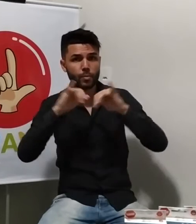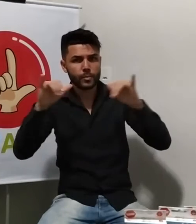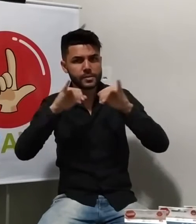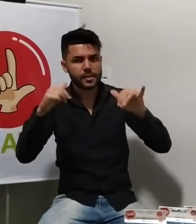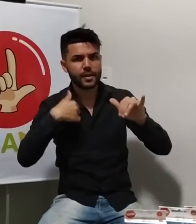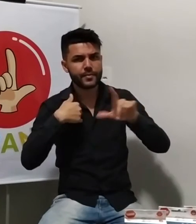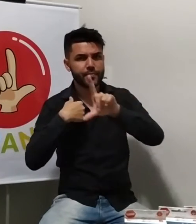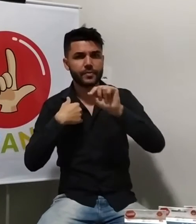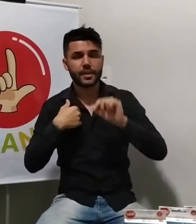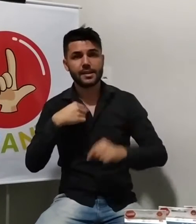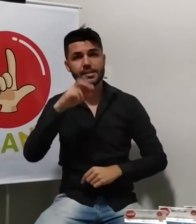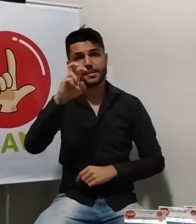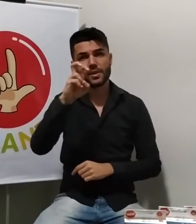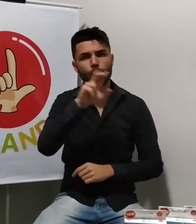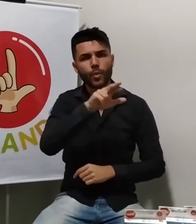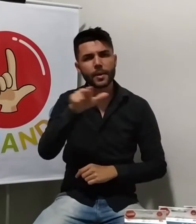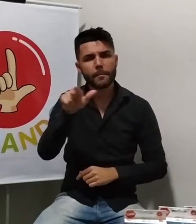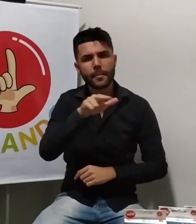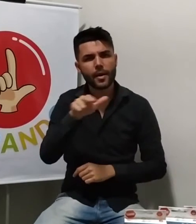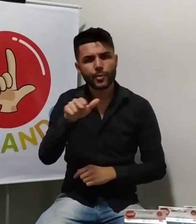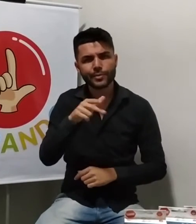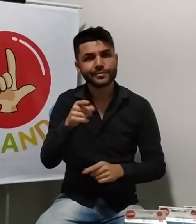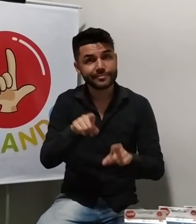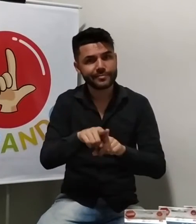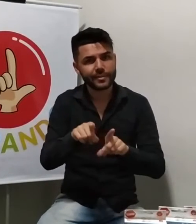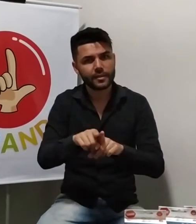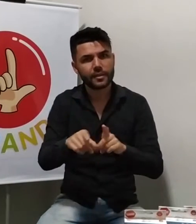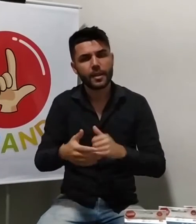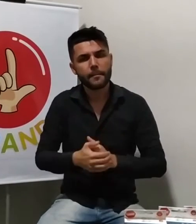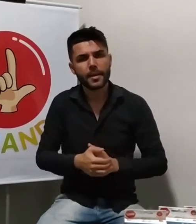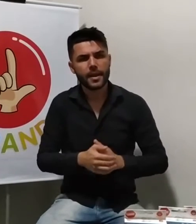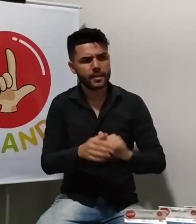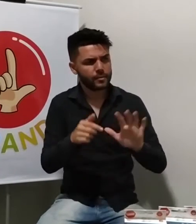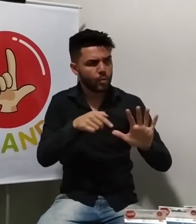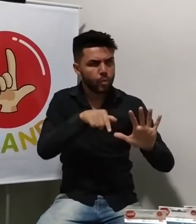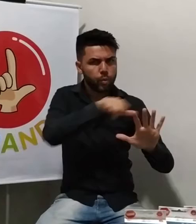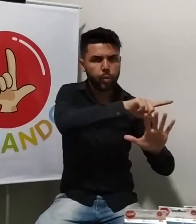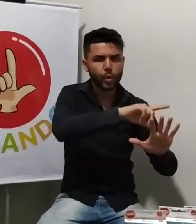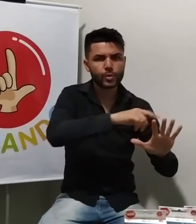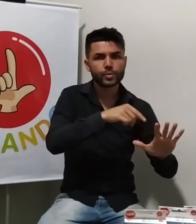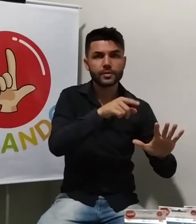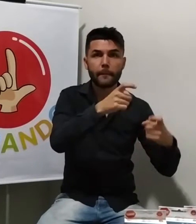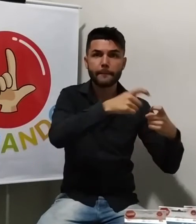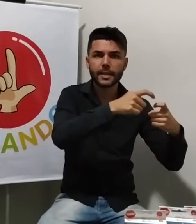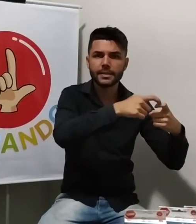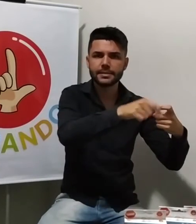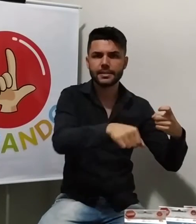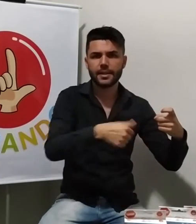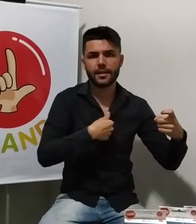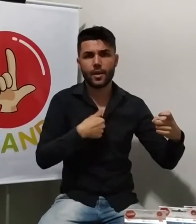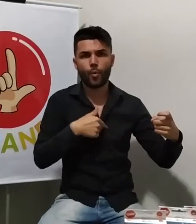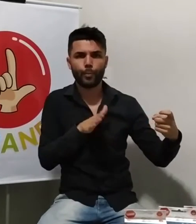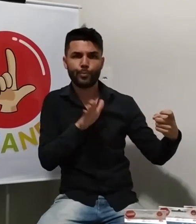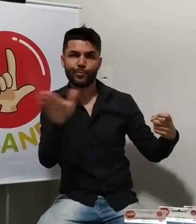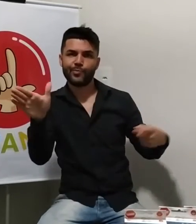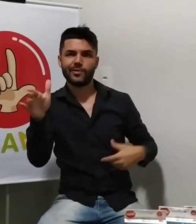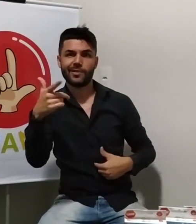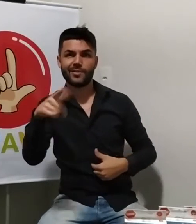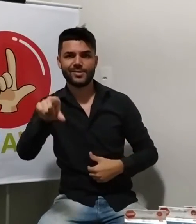só conhecia o que era marketing lendo o guia do estudante, né? Eu achei legal lendo o guiazinho e falei, vou prestar a melhor faculdade que tem de marketing e